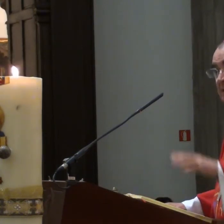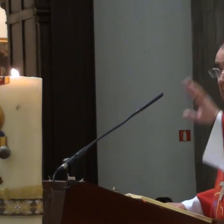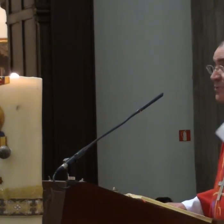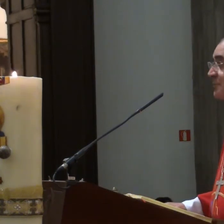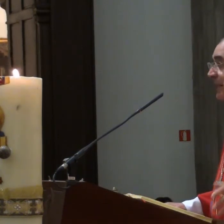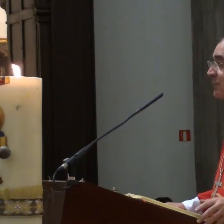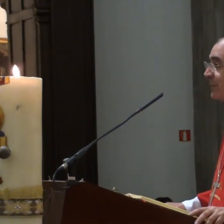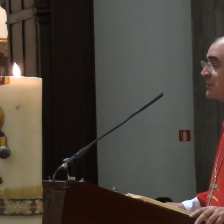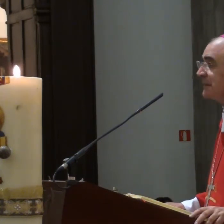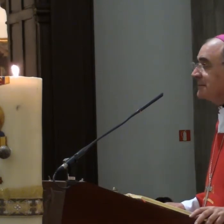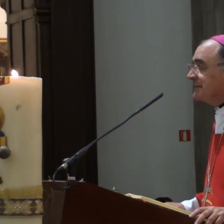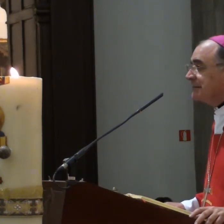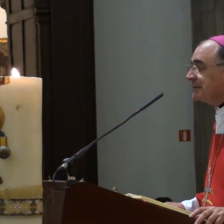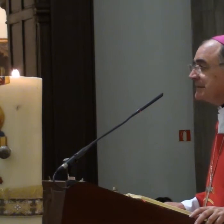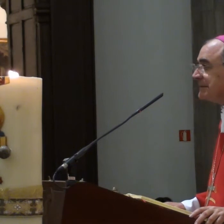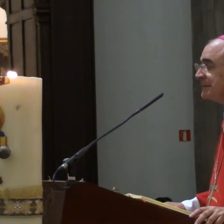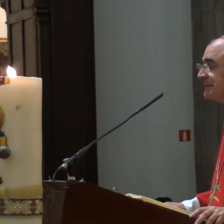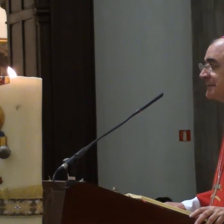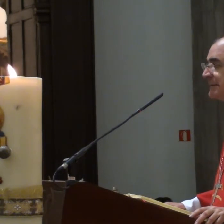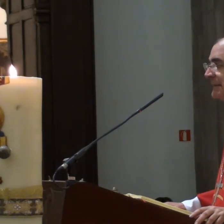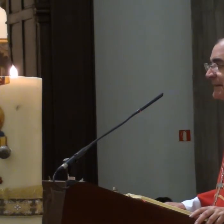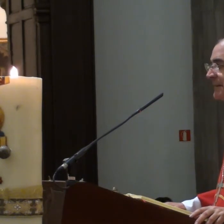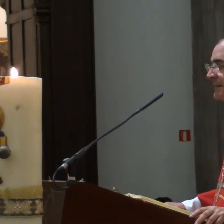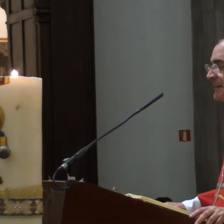no están hechos para otra cosa